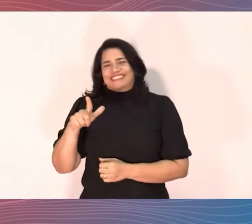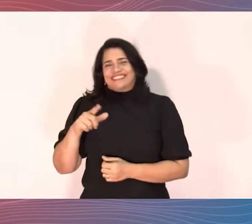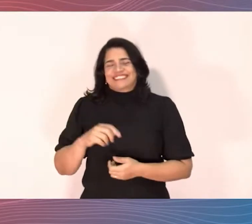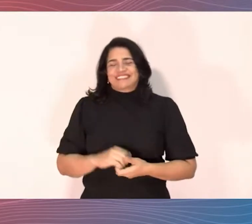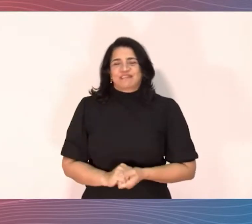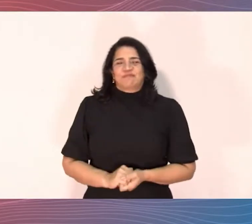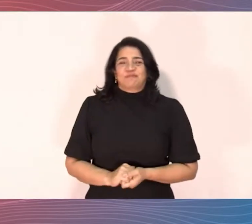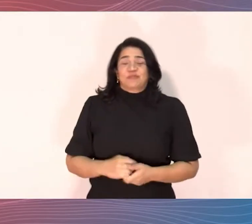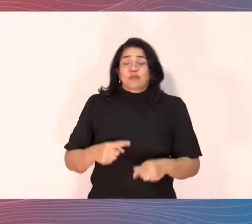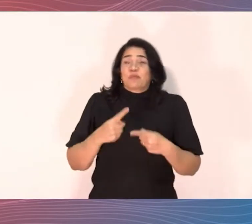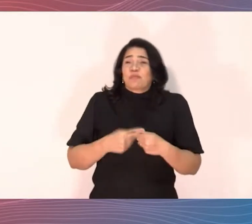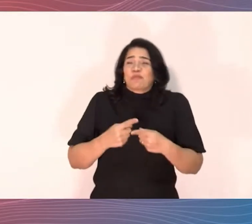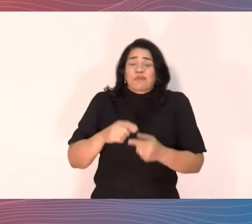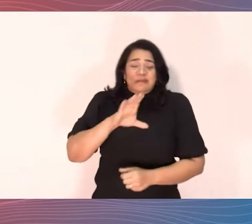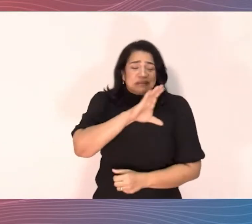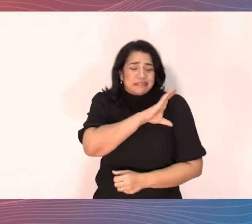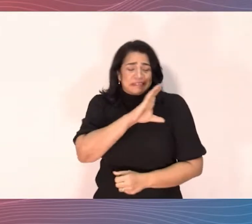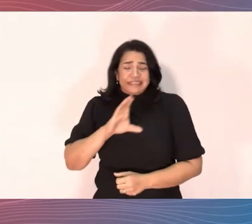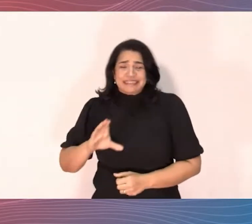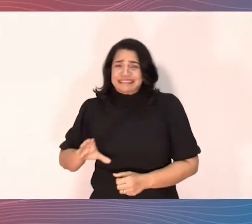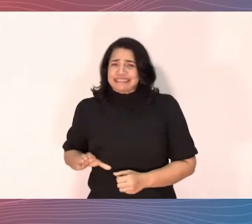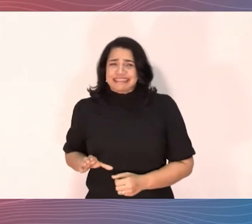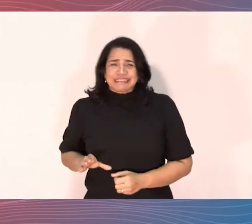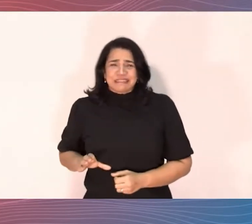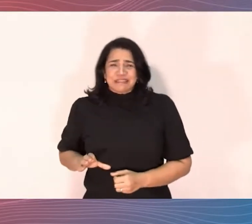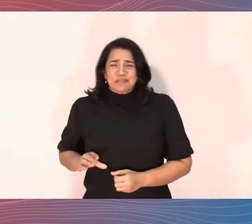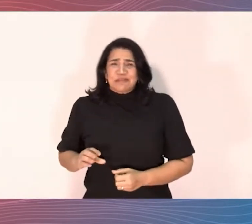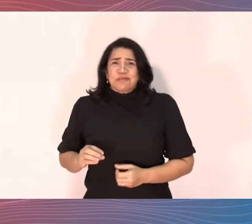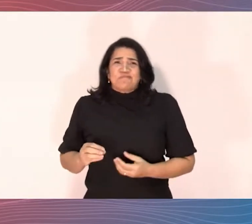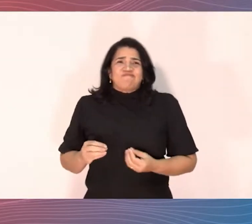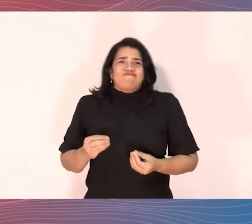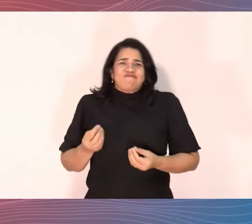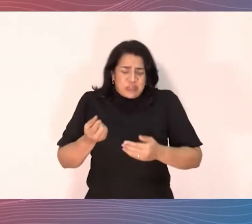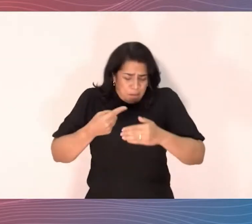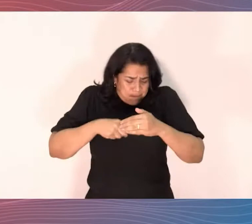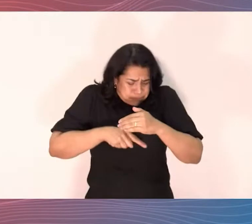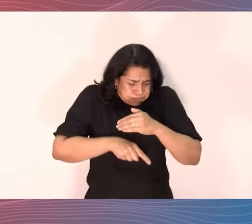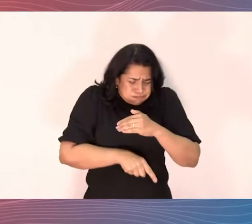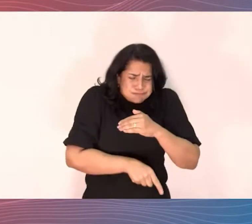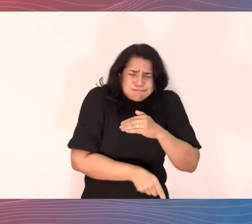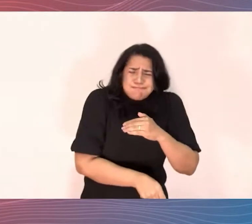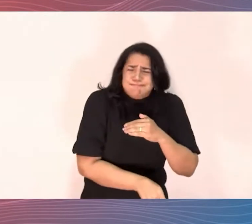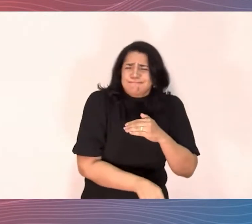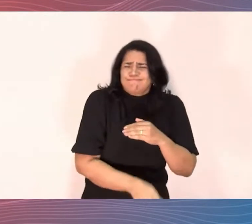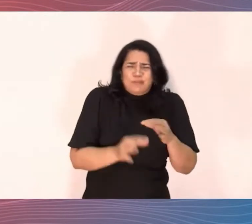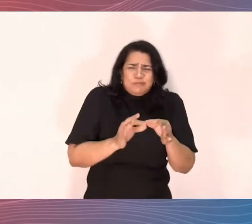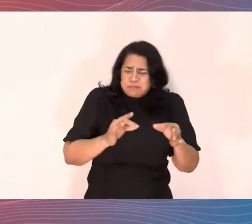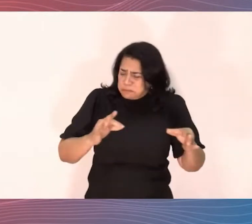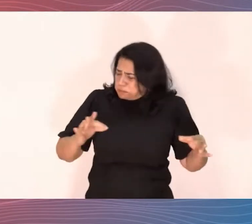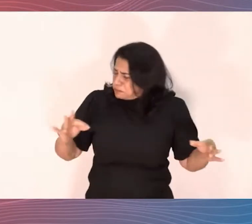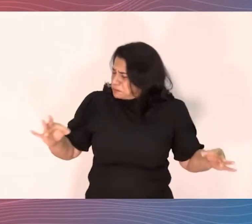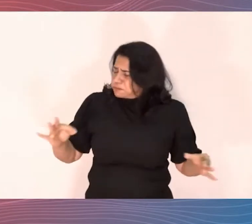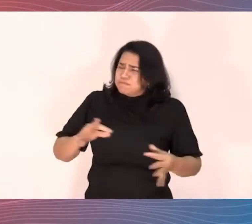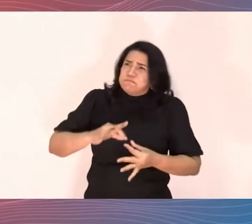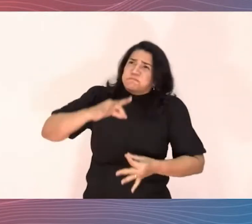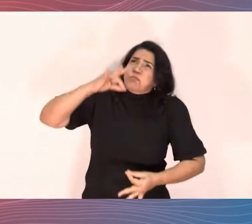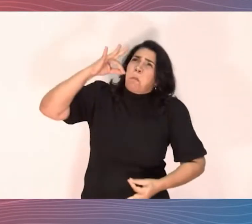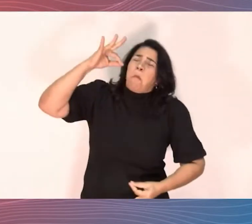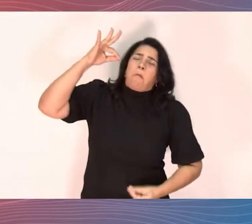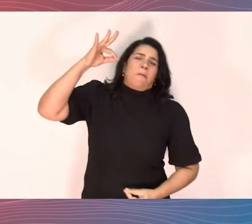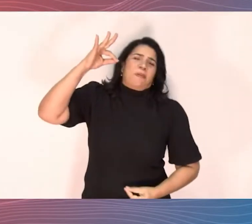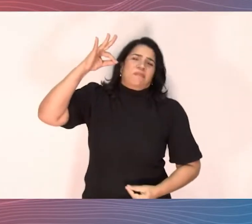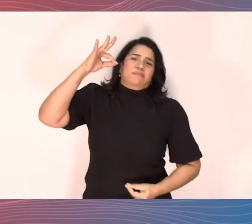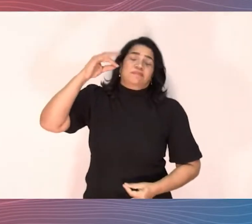é imensurável. E conhecer o amor de Cristo, que excede